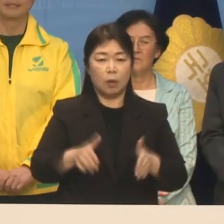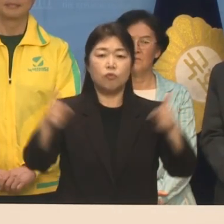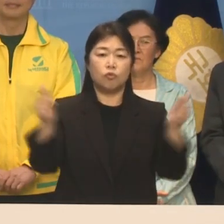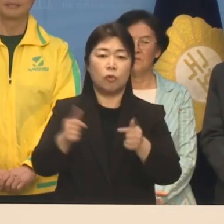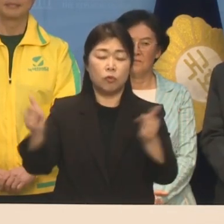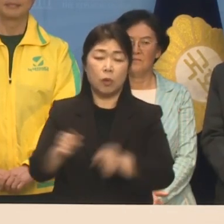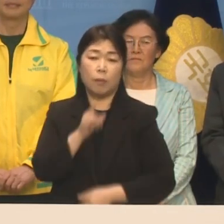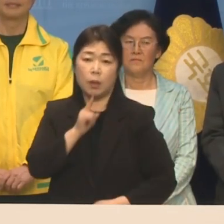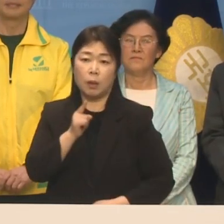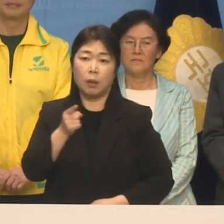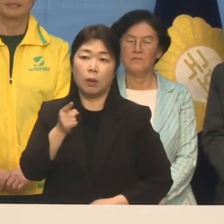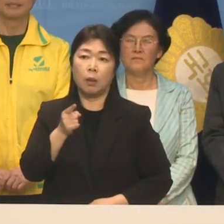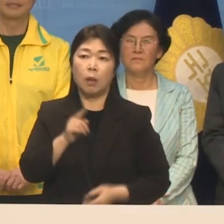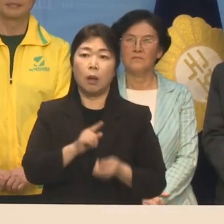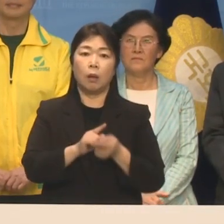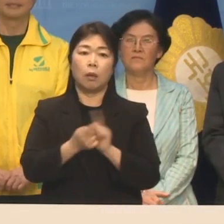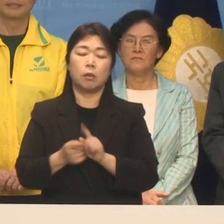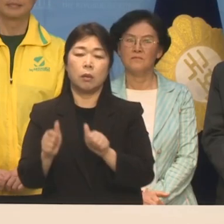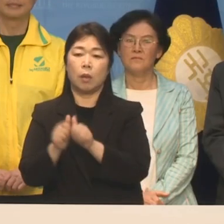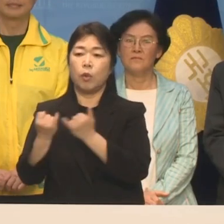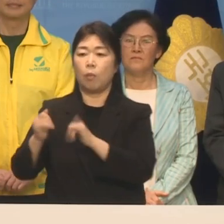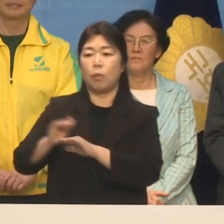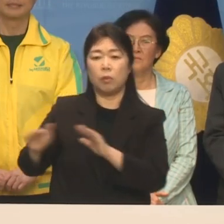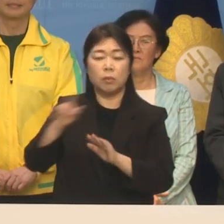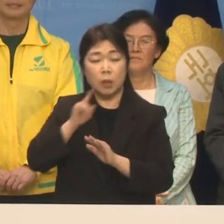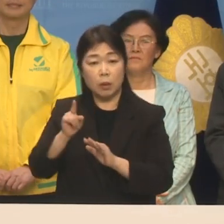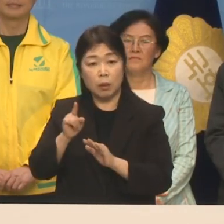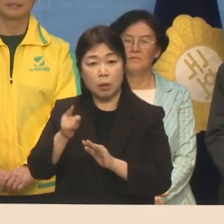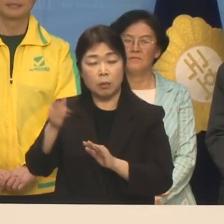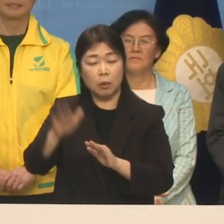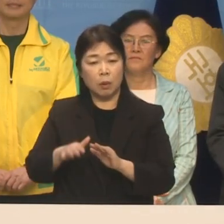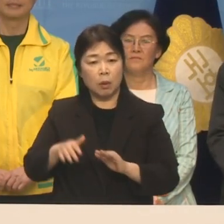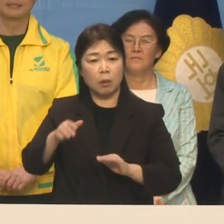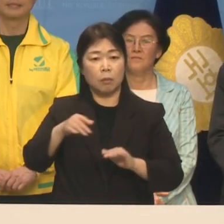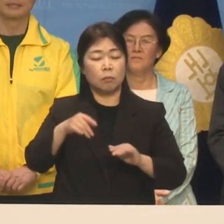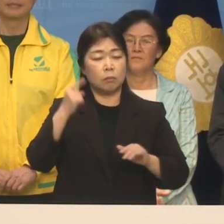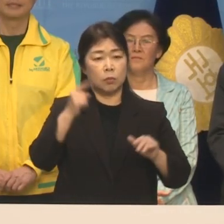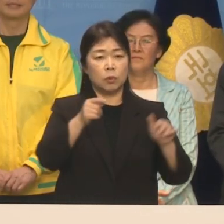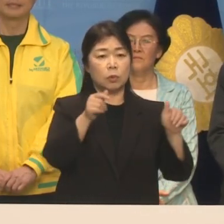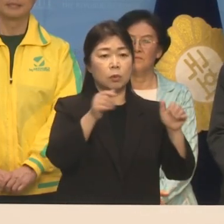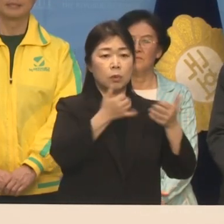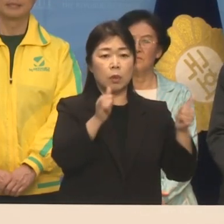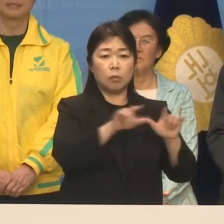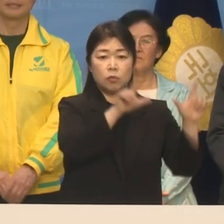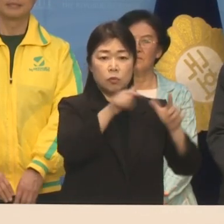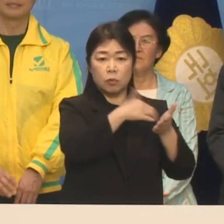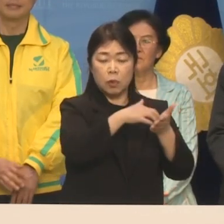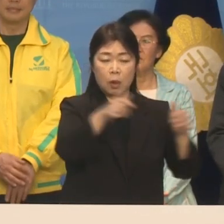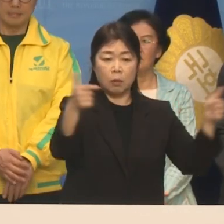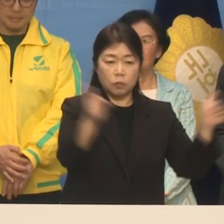정책을 대신하고 있습니다. 이 정책이 가장 얘기하고 있는 핵심 골자는